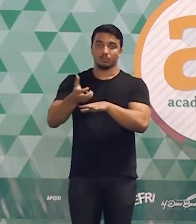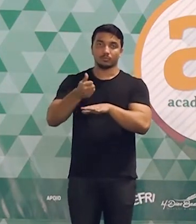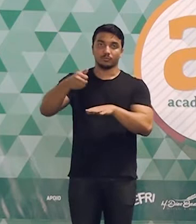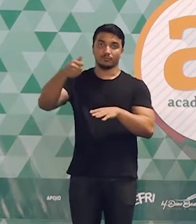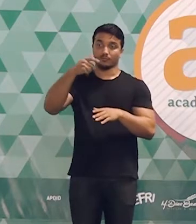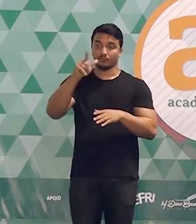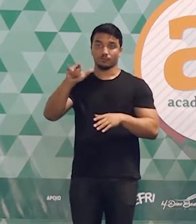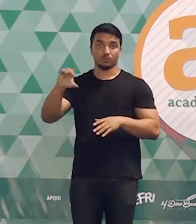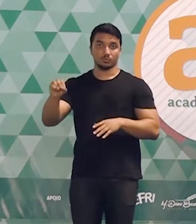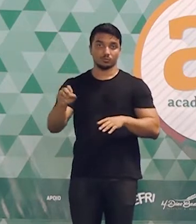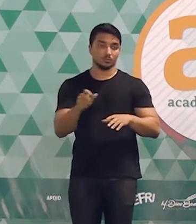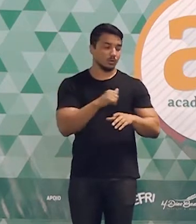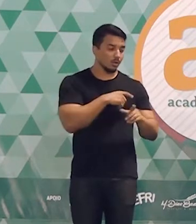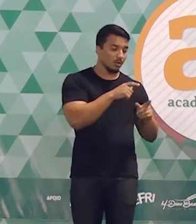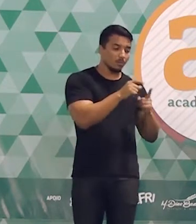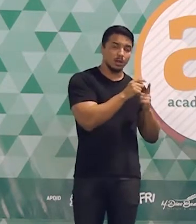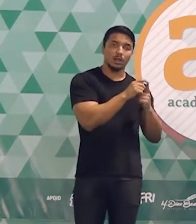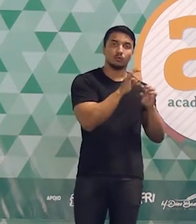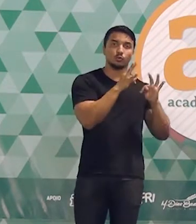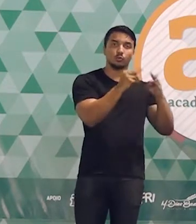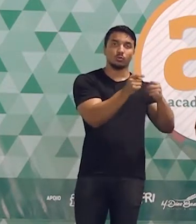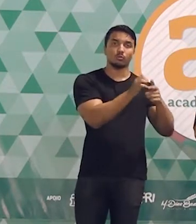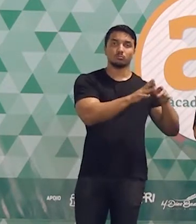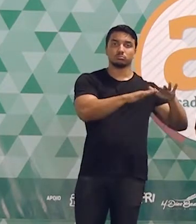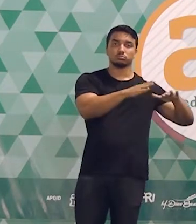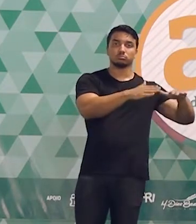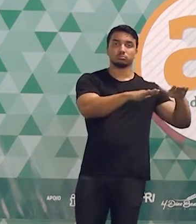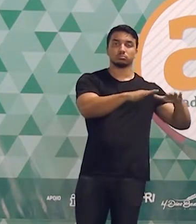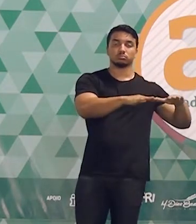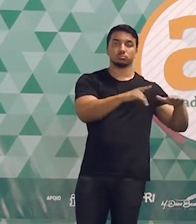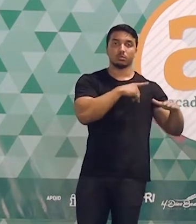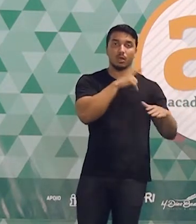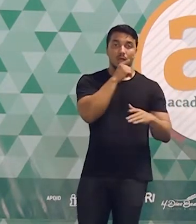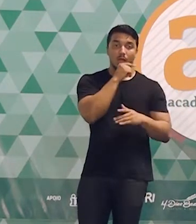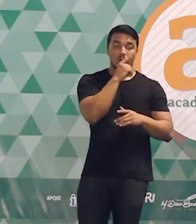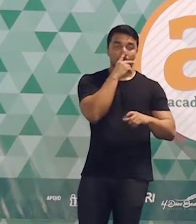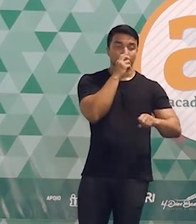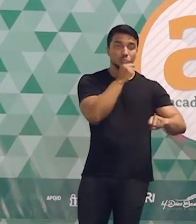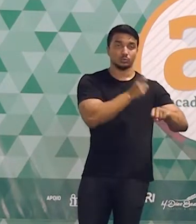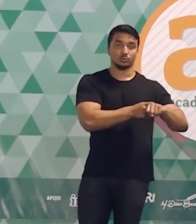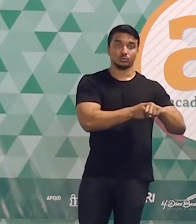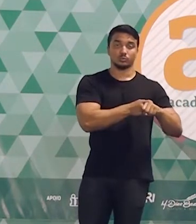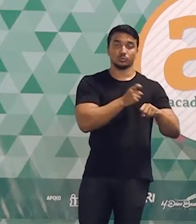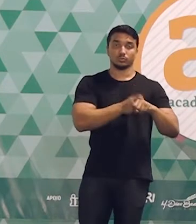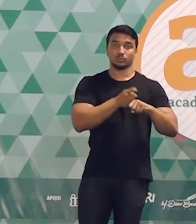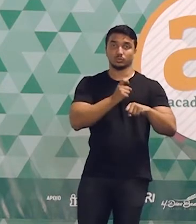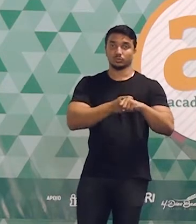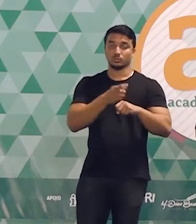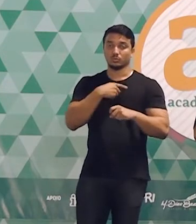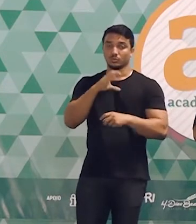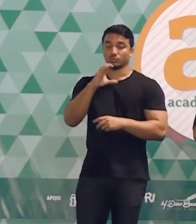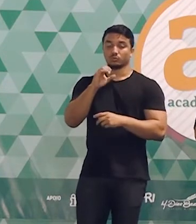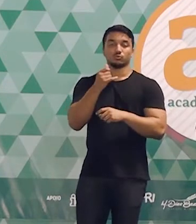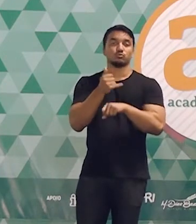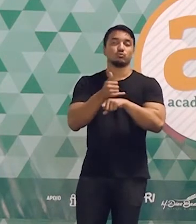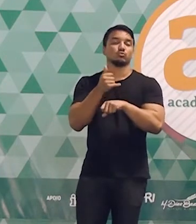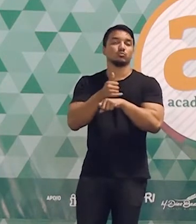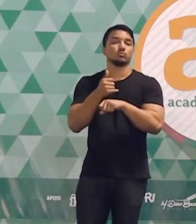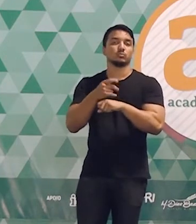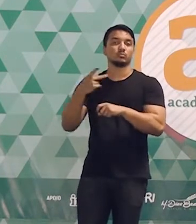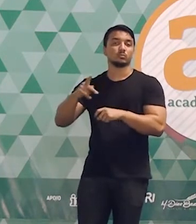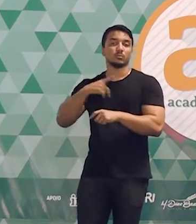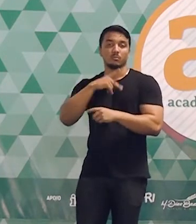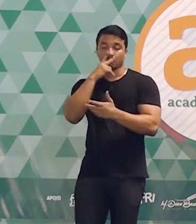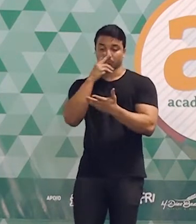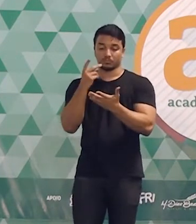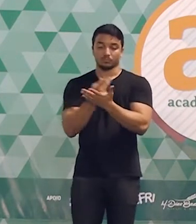Certo, toda palavra boiará no papel. Água congelada, por chumbo seu verbo.